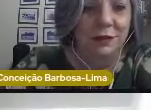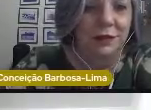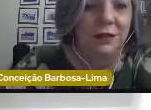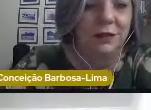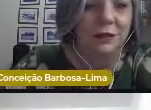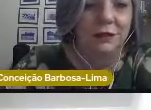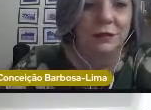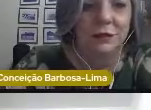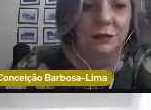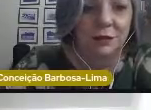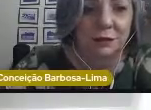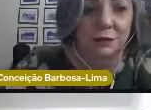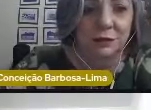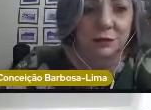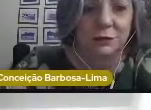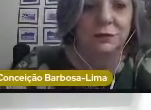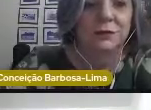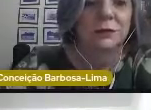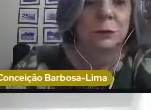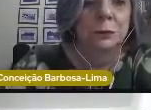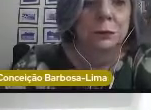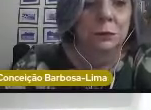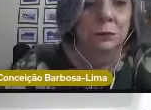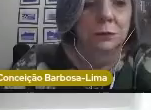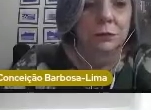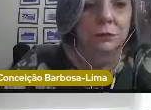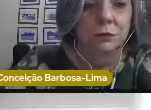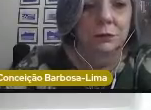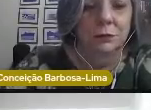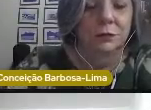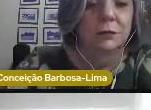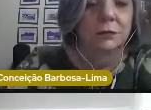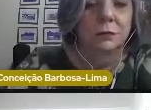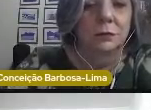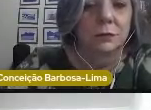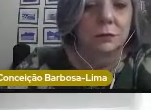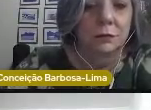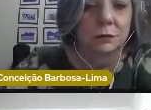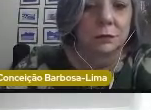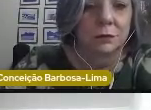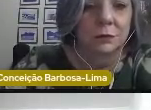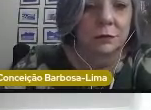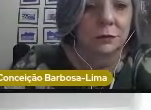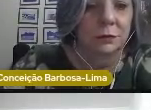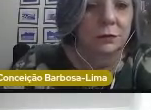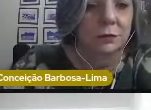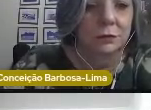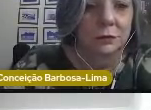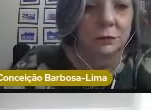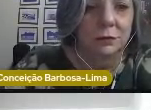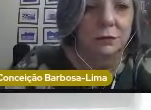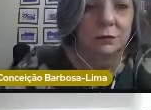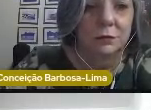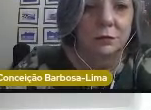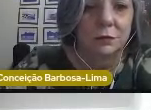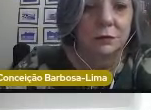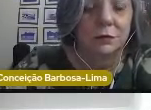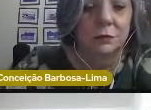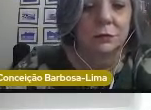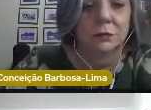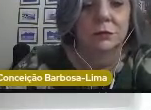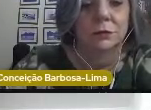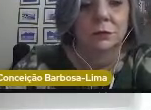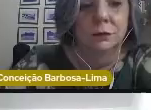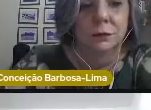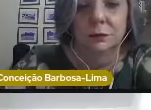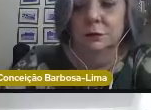Eu sou da Fiocruz e ela é da UERJ. Nós duas somos docentes da pós-graduação em Ensino em Biociências e Saúde da Fiocruz, que é uma